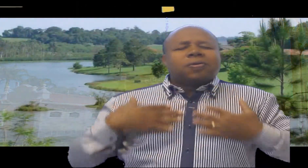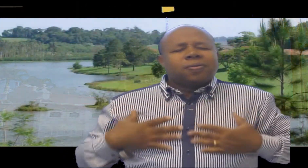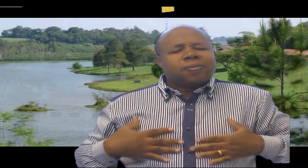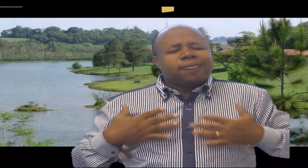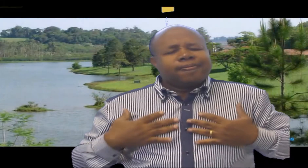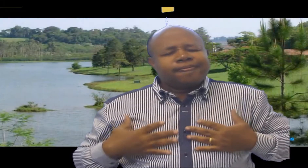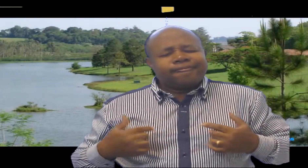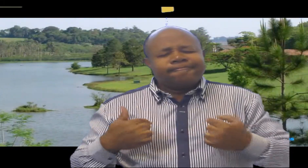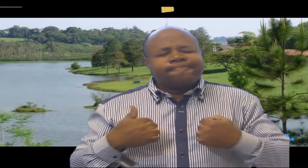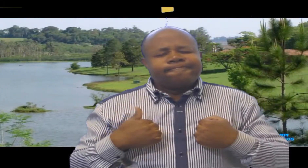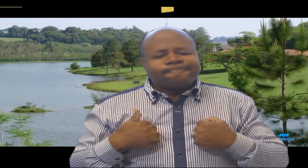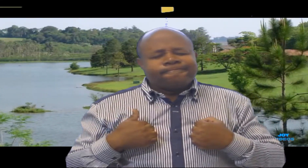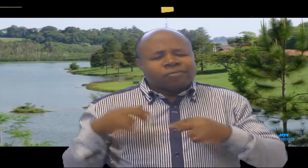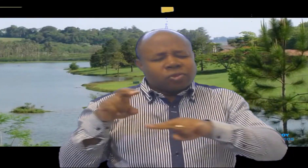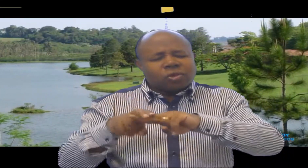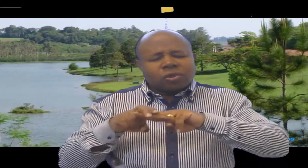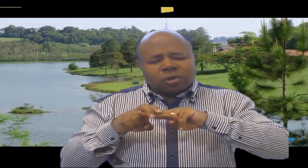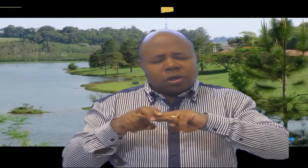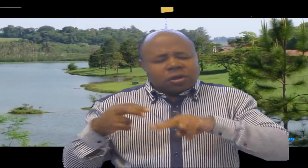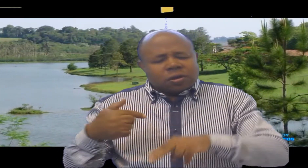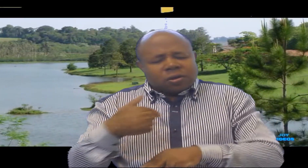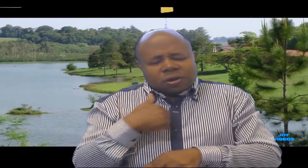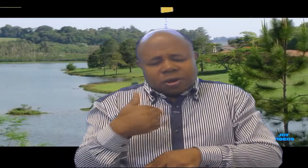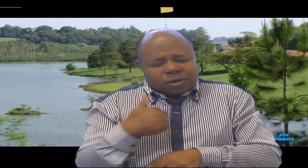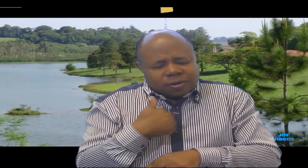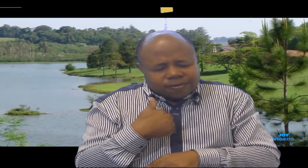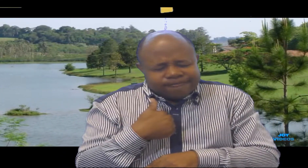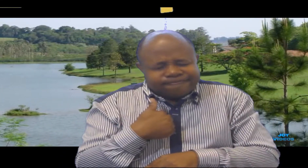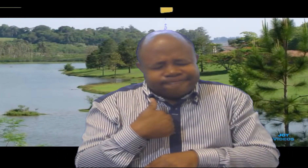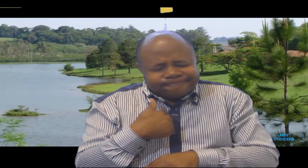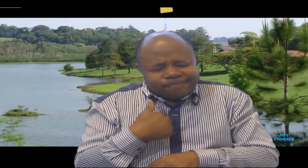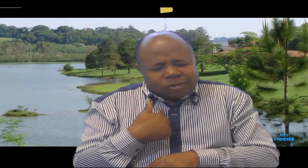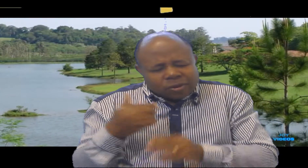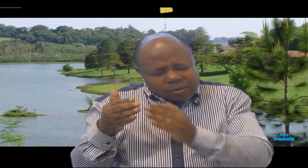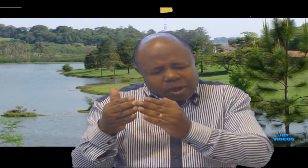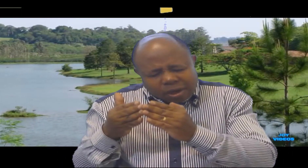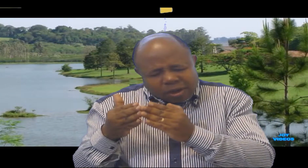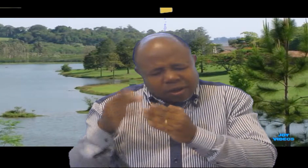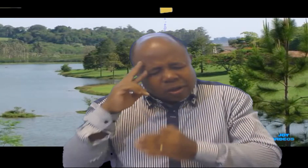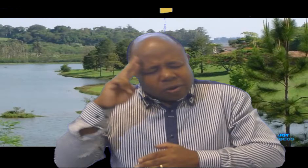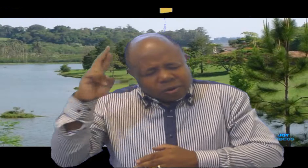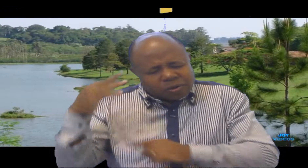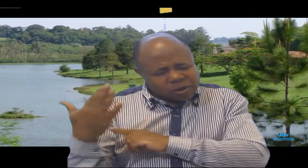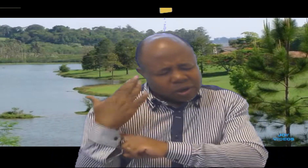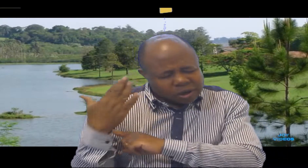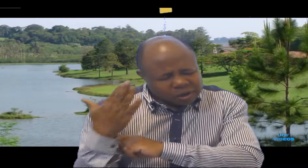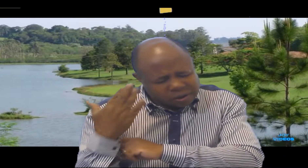E, Senhor Deus, por isso eu quero pedir, Senhor, que ajude a lição